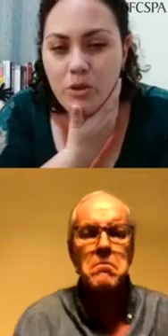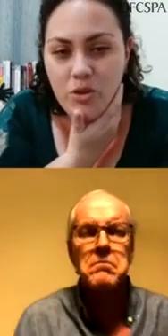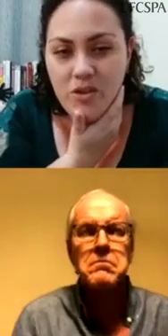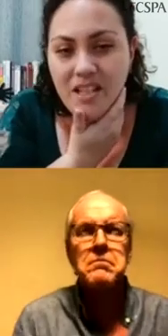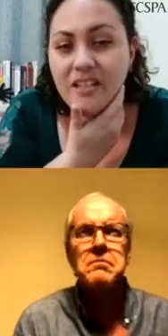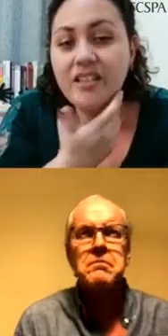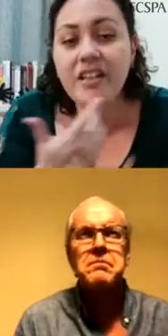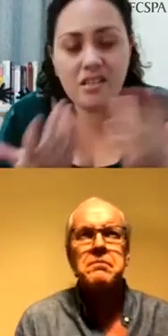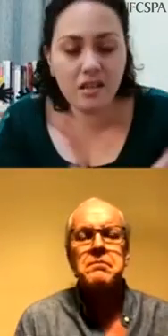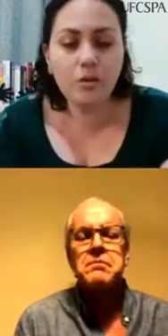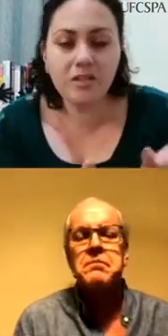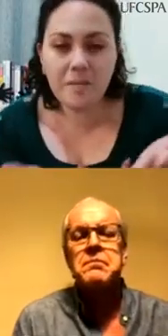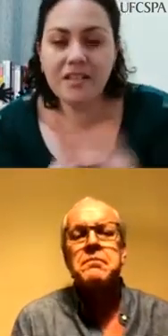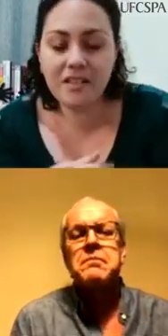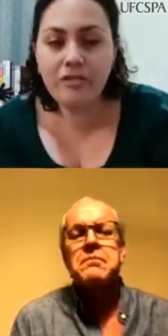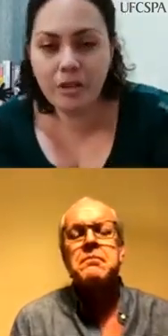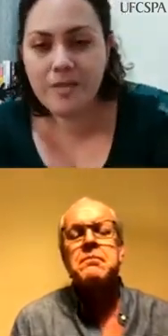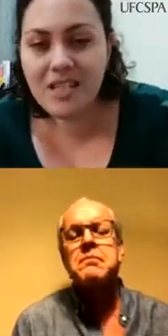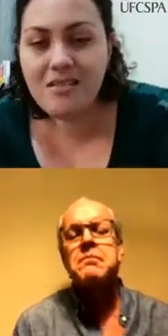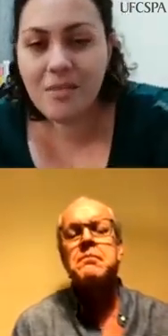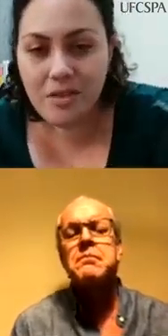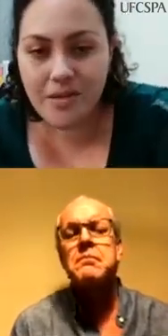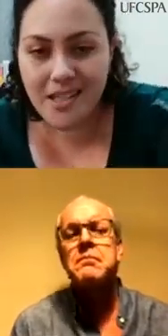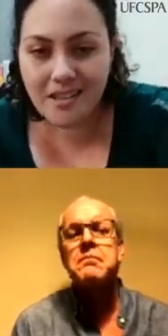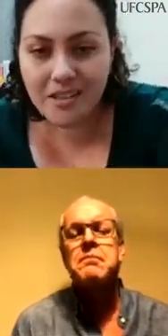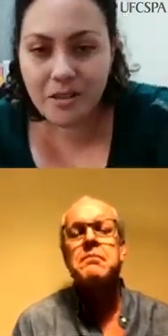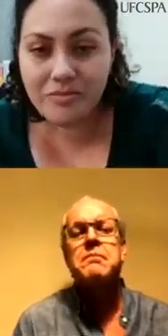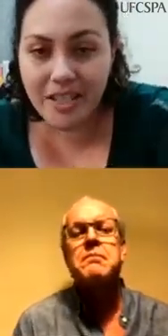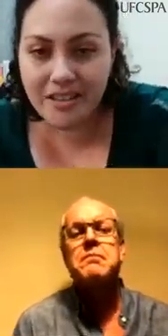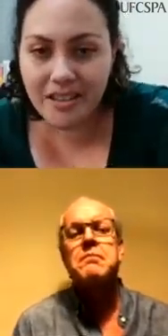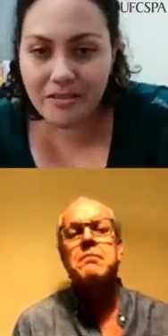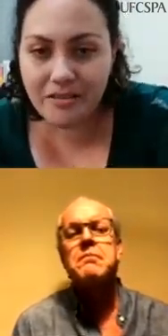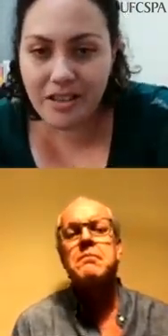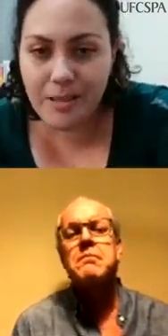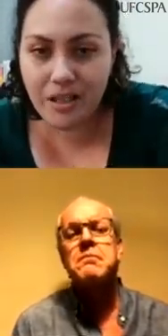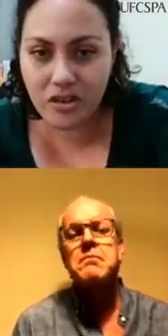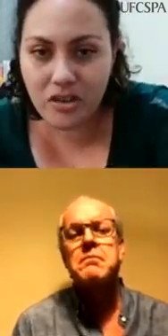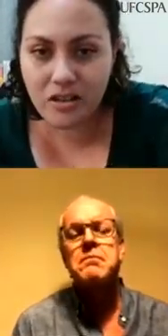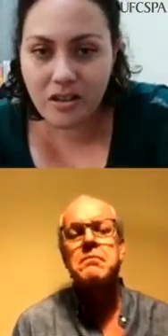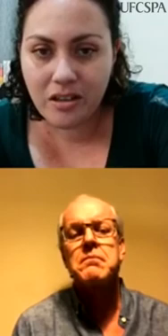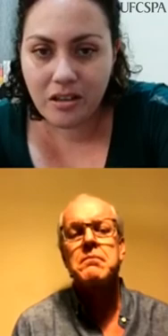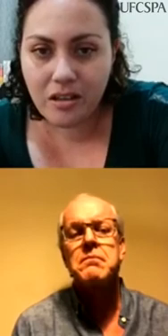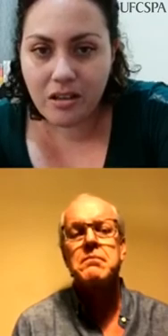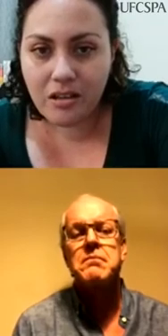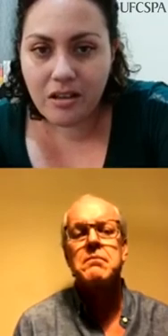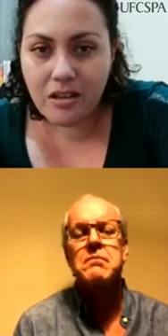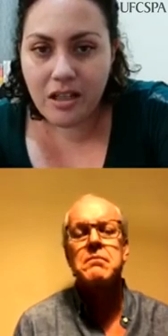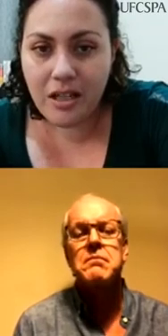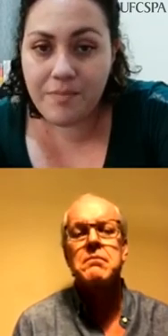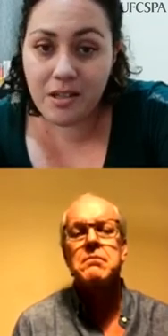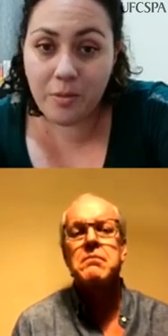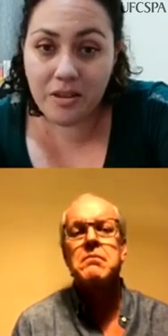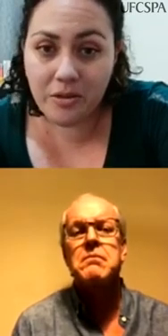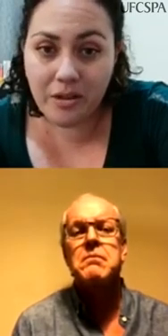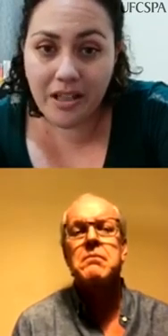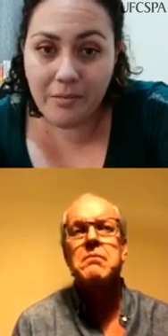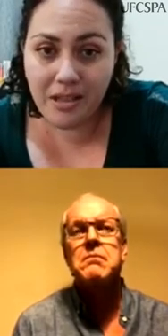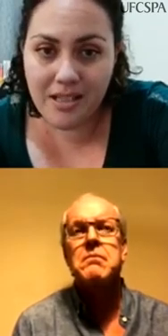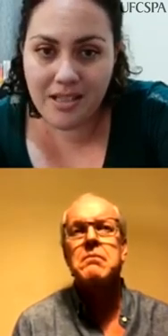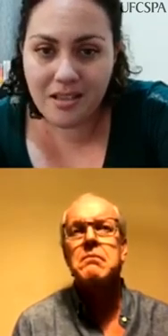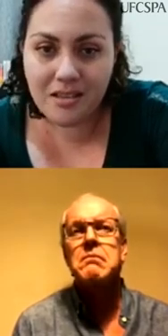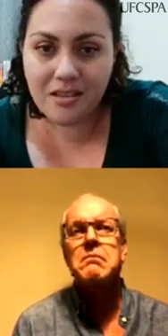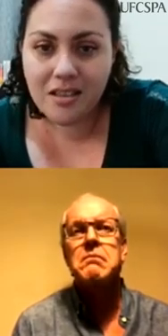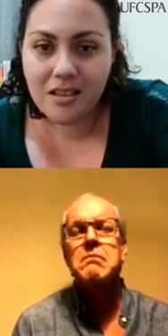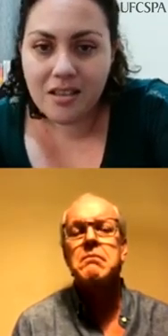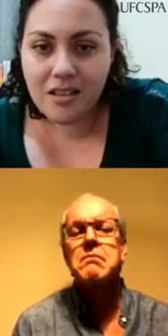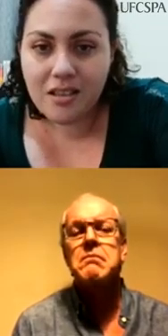pelo menos no Instagram. Existem outras plataformas que tem, mas no Instagram não tem, infelizmente. A psicopedagoga é a